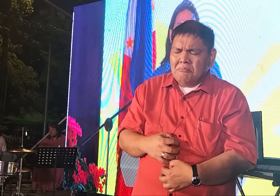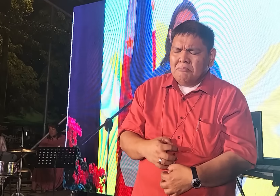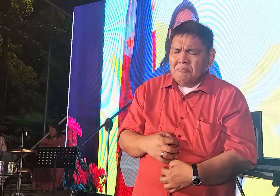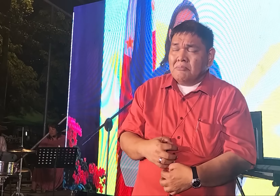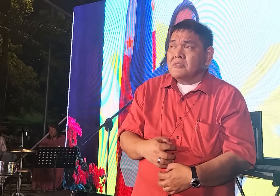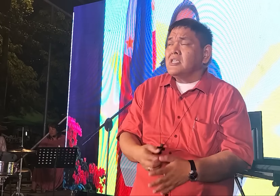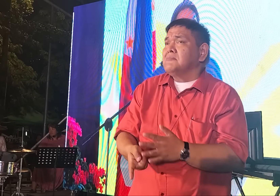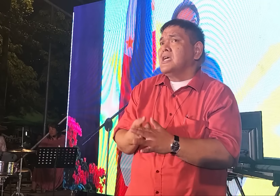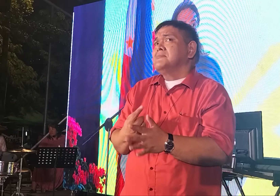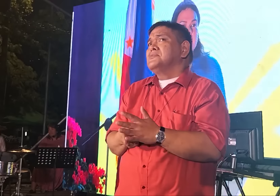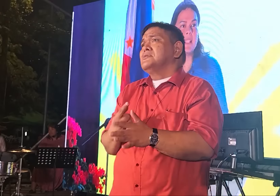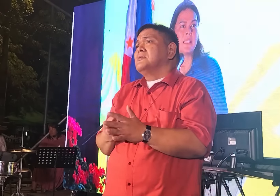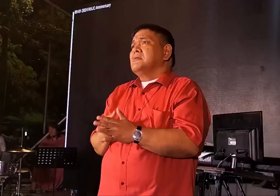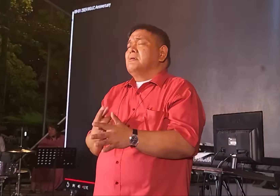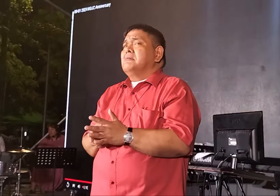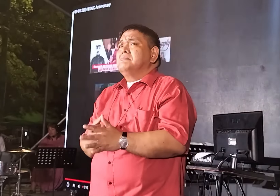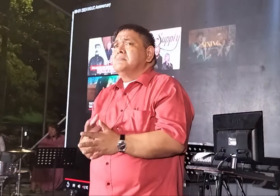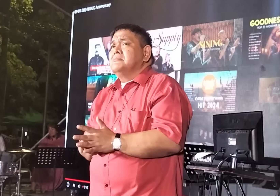Minsan,